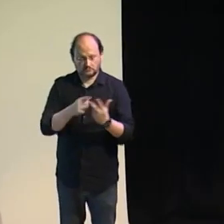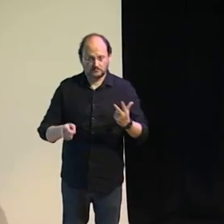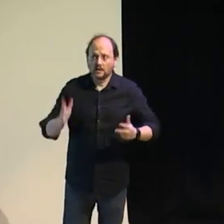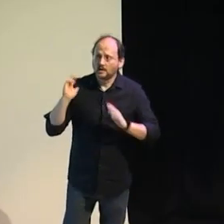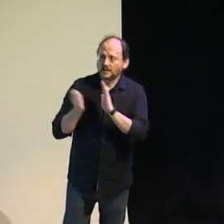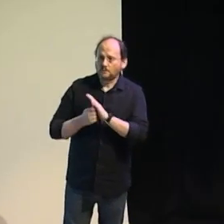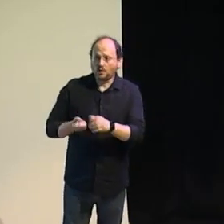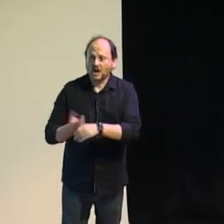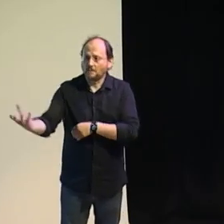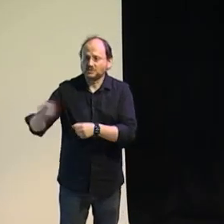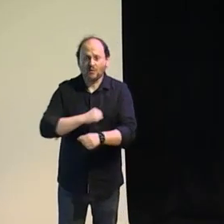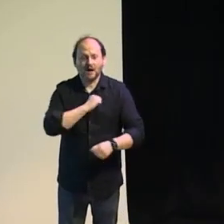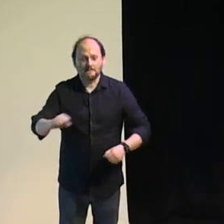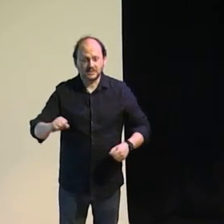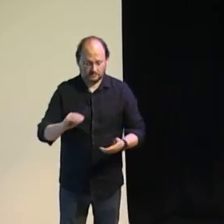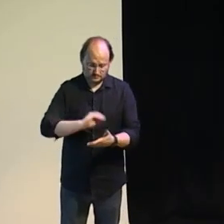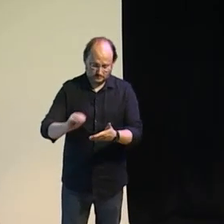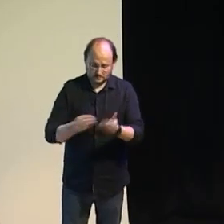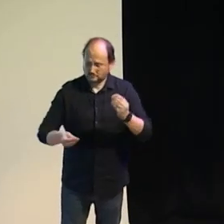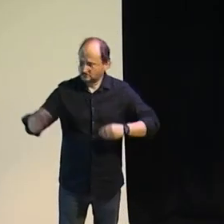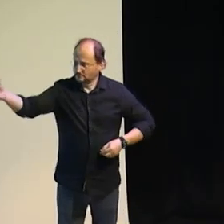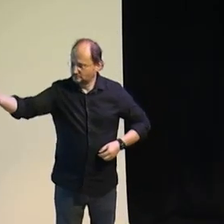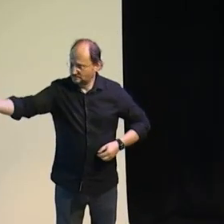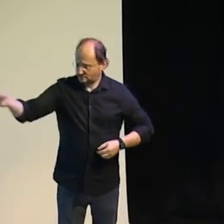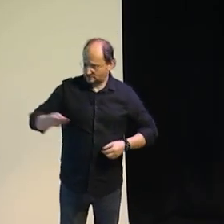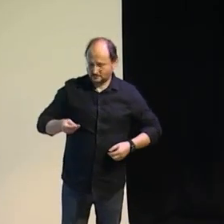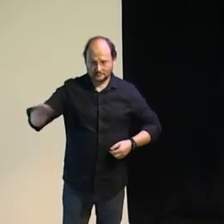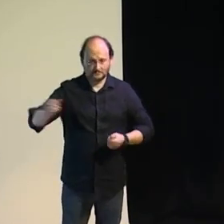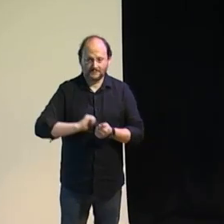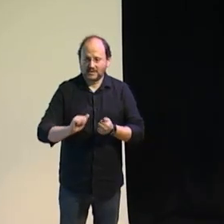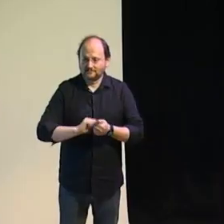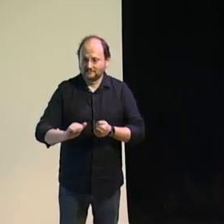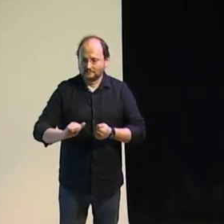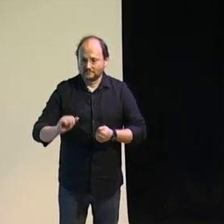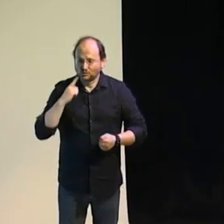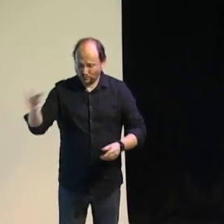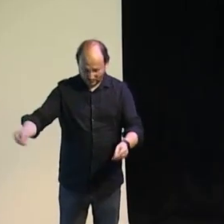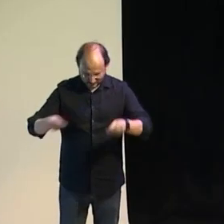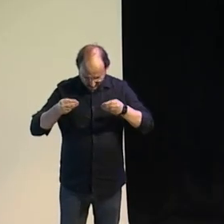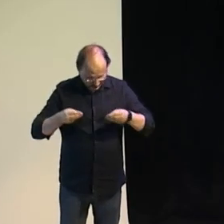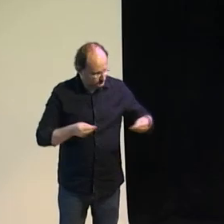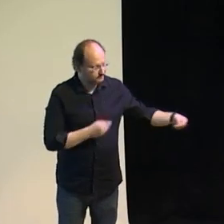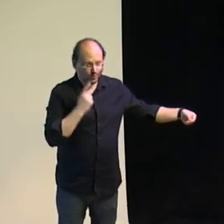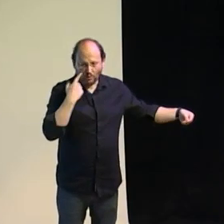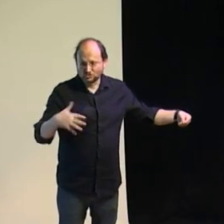radio. À l'époque, l'information rapide, c'était on s'écrit et on se transmet des informations sur